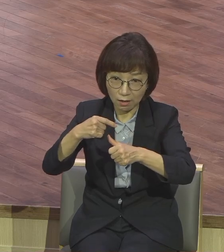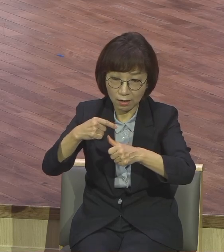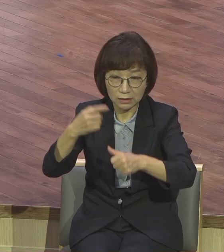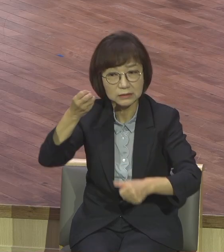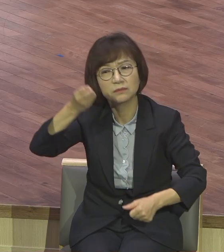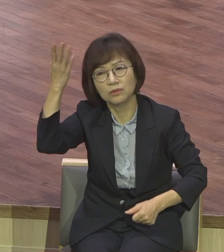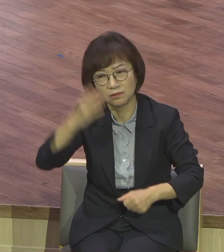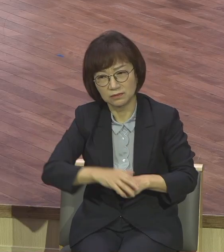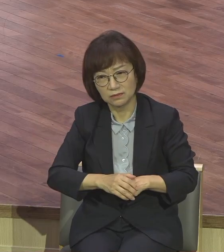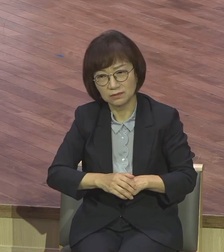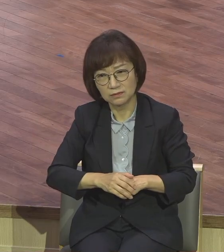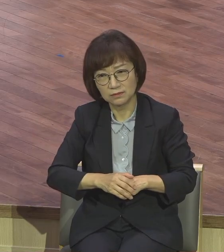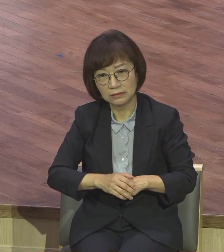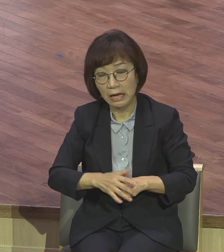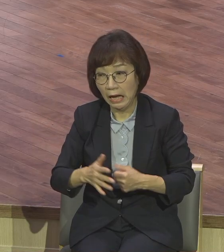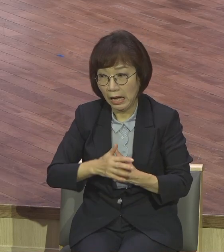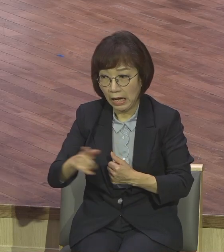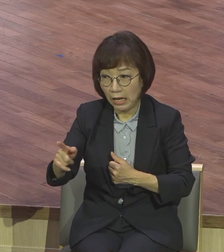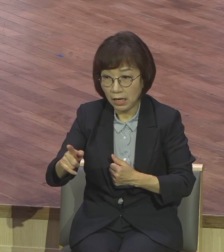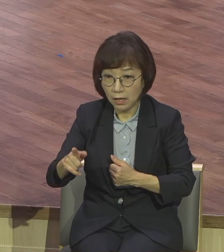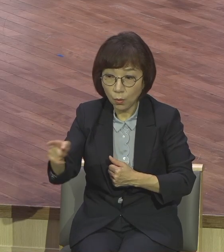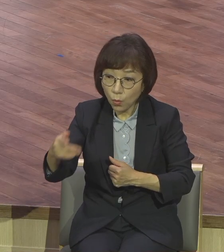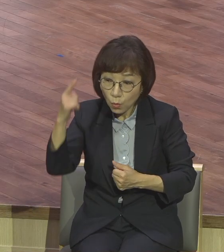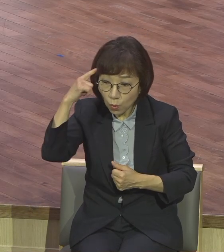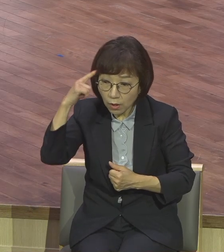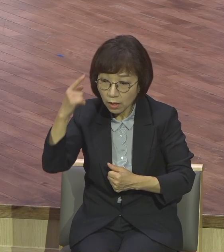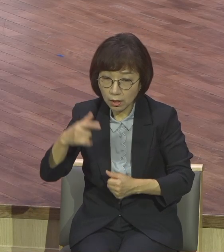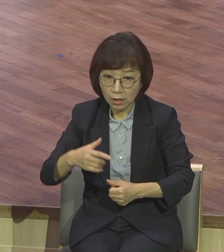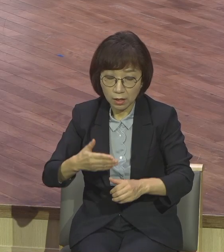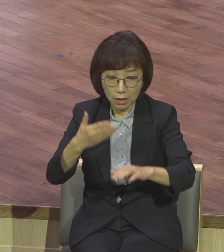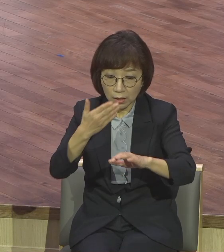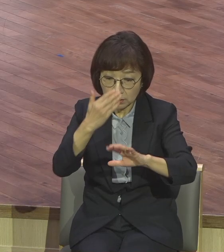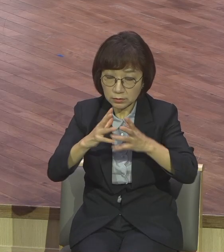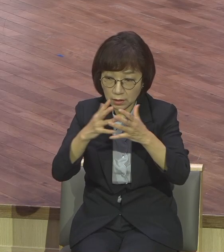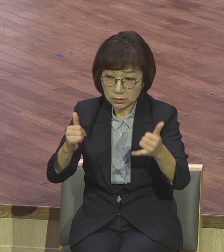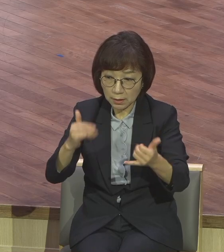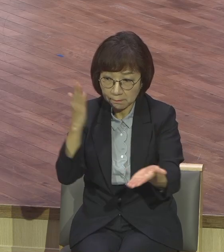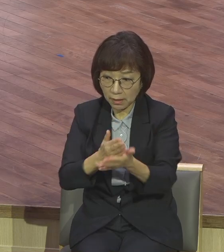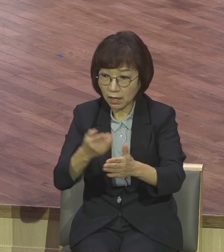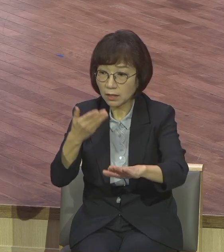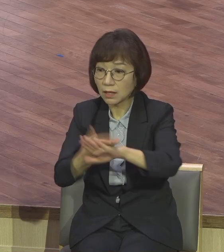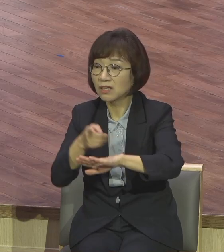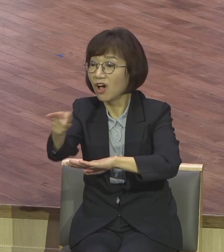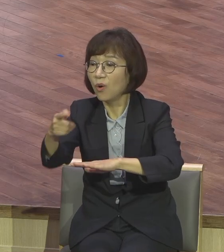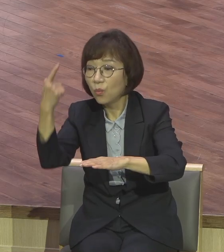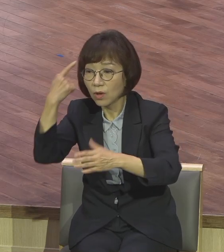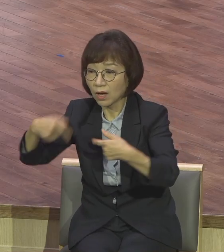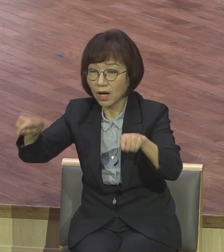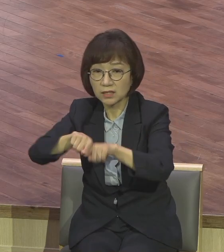그러니까 율법이 확 예수 믿고 군 받아놓고 율법에 꽉 잡혀 있으니까